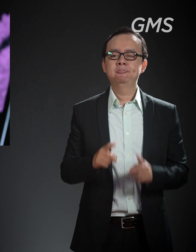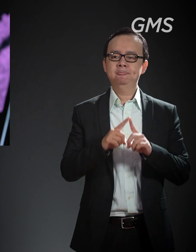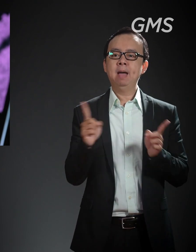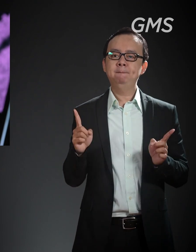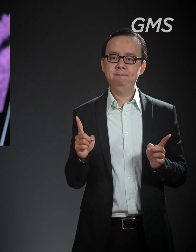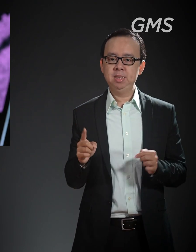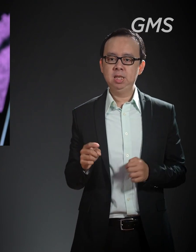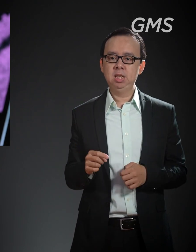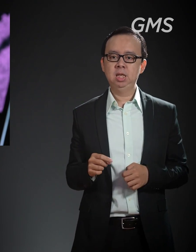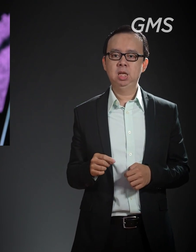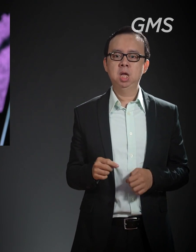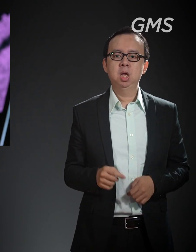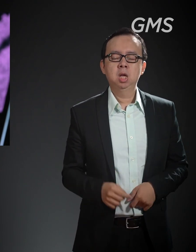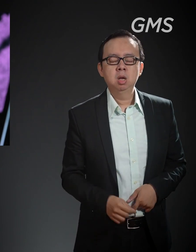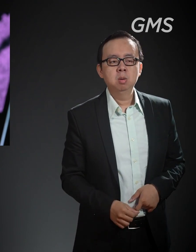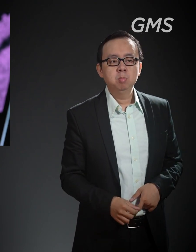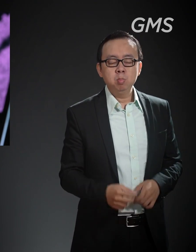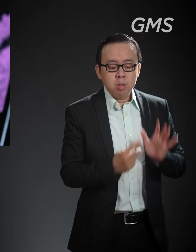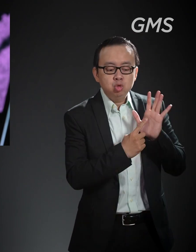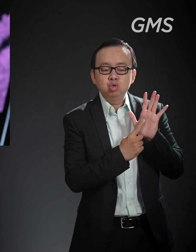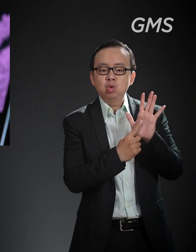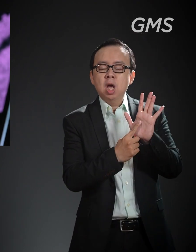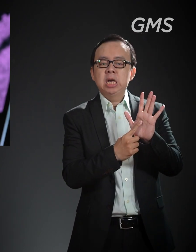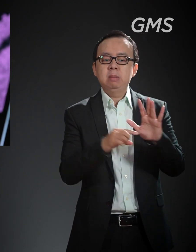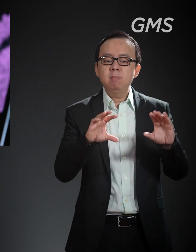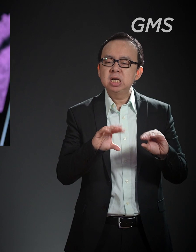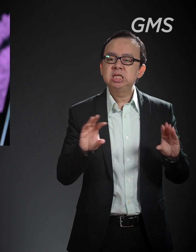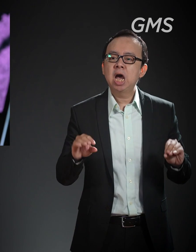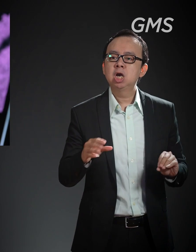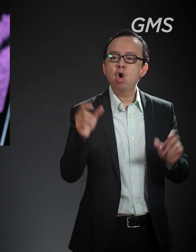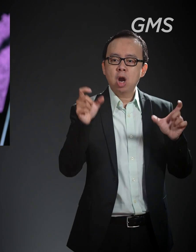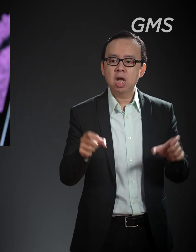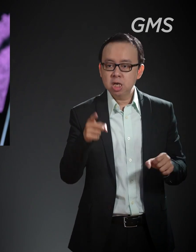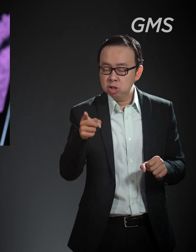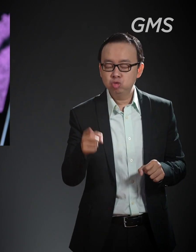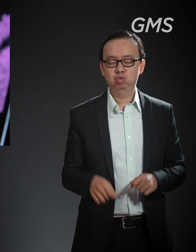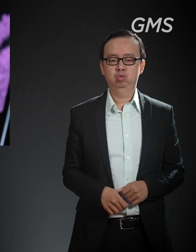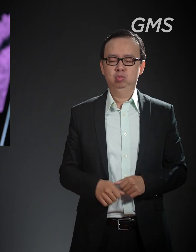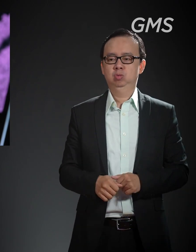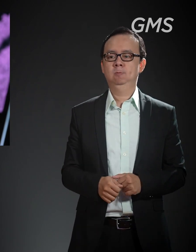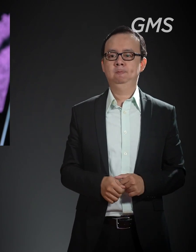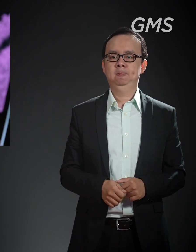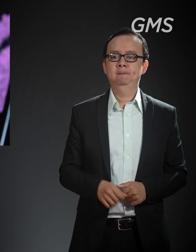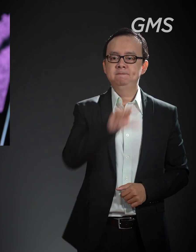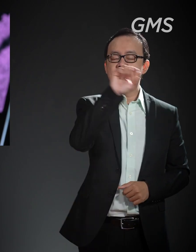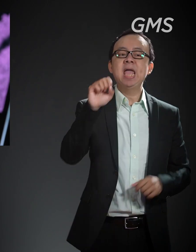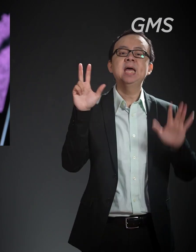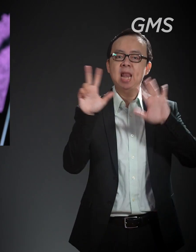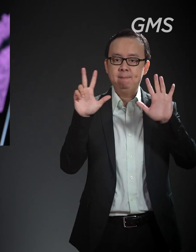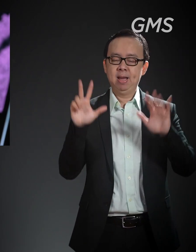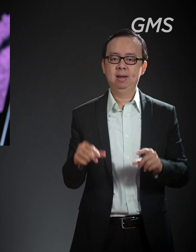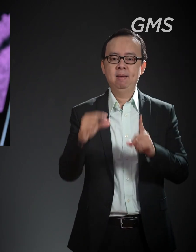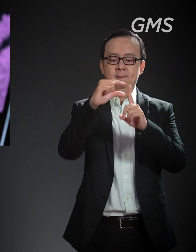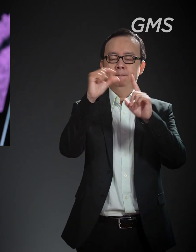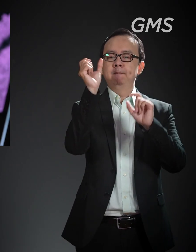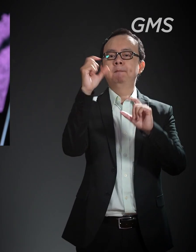melainkan dengan menunjukkan usaha orang-orang lain untuk membantu. Aku mau menguji keikhlasan kasih kamu. Ayat 8 ini, Paulus berkata, aku